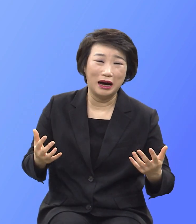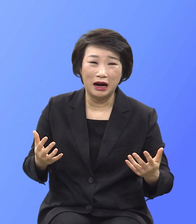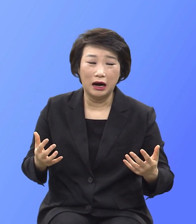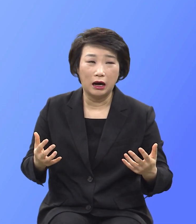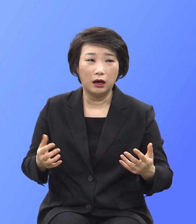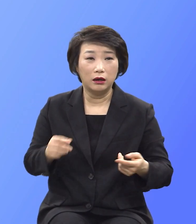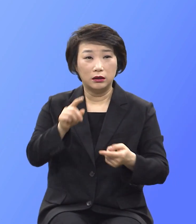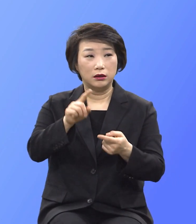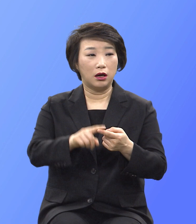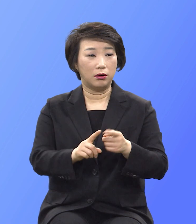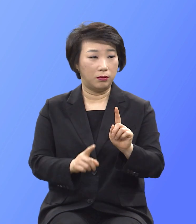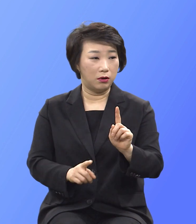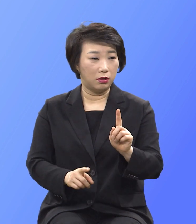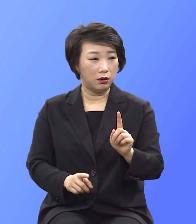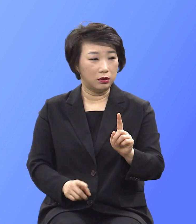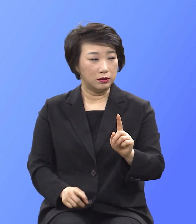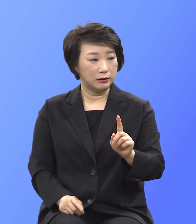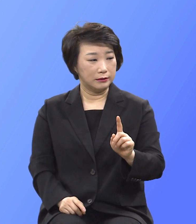이러다가는